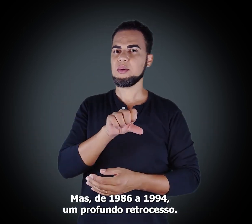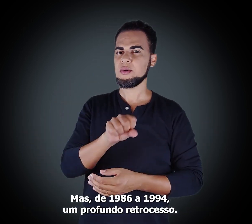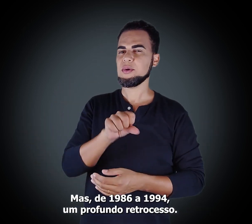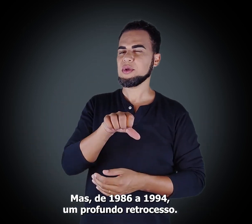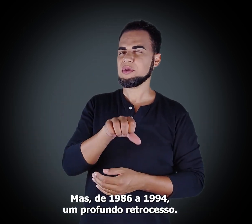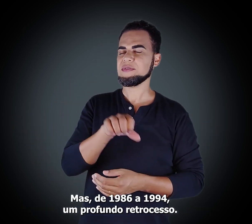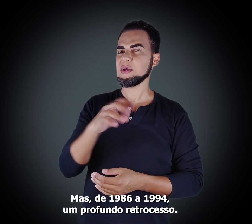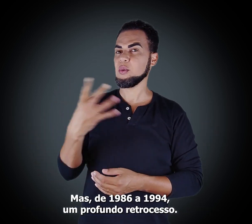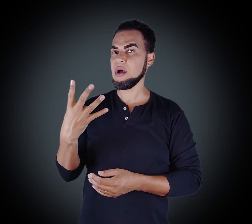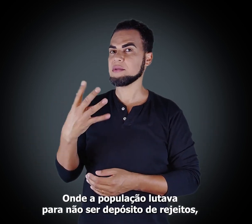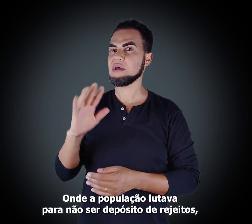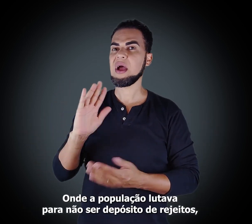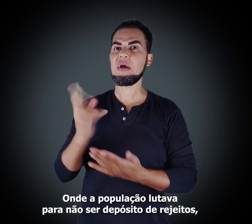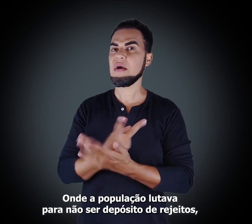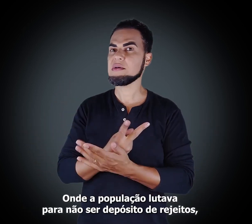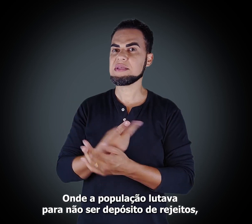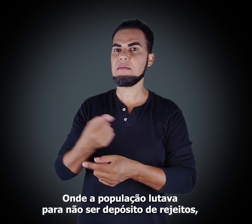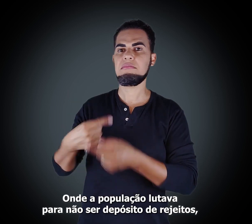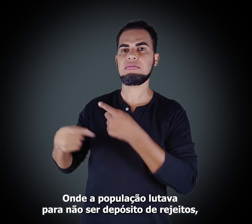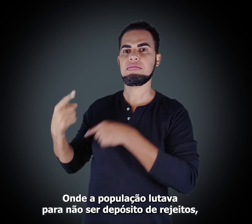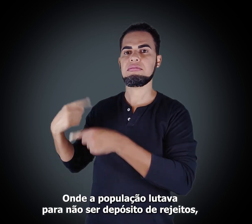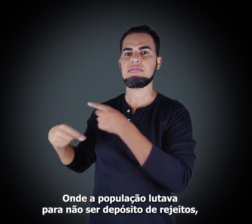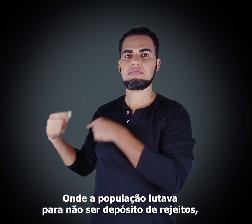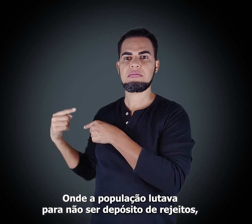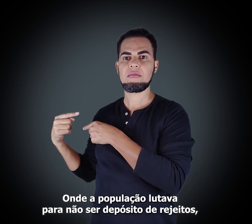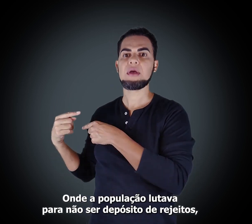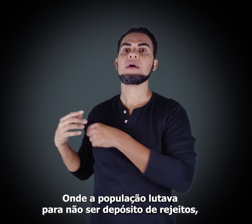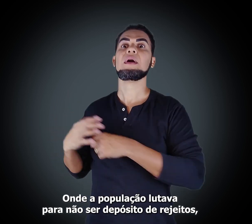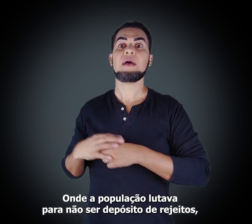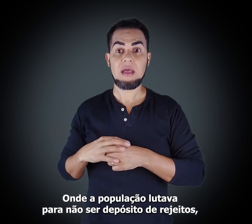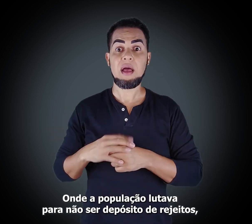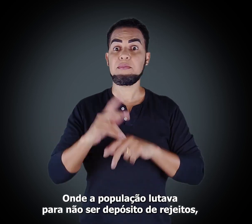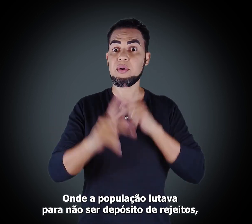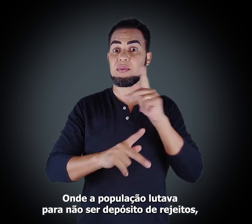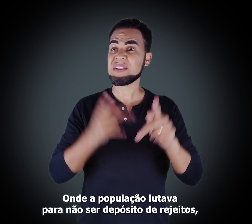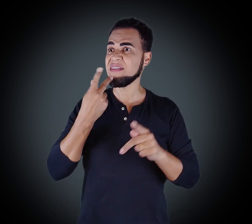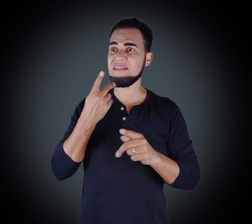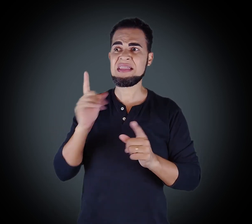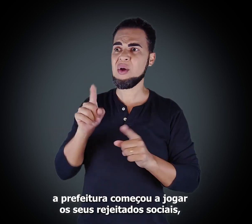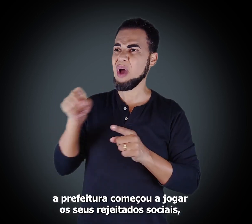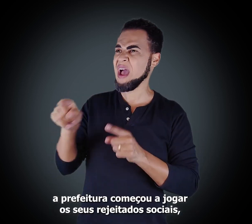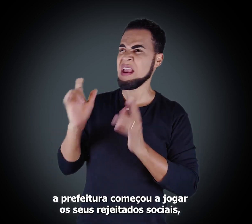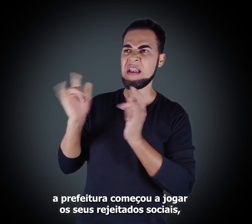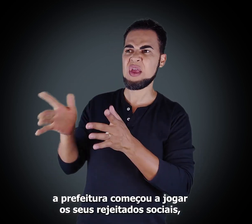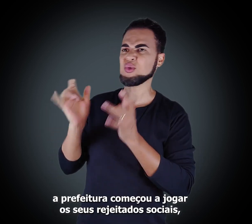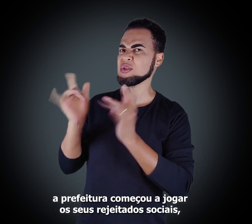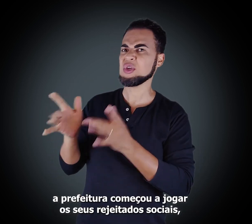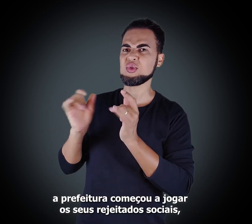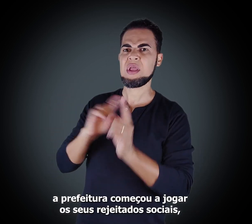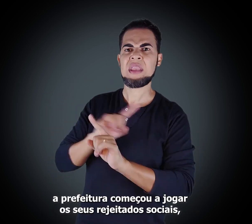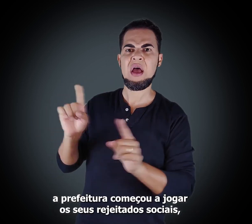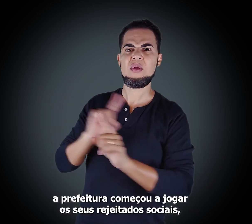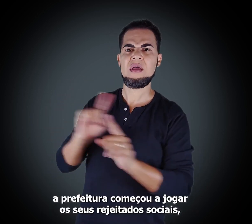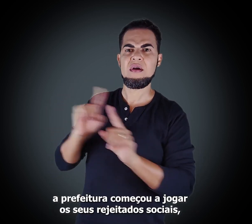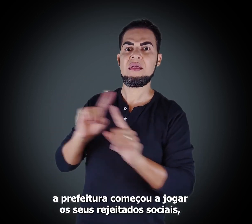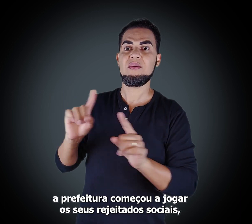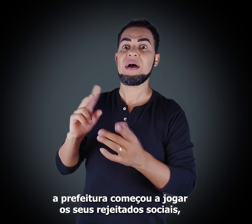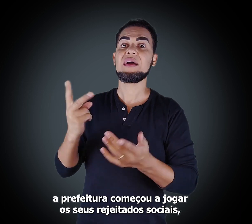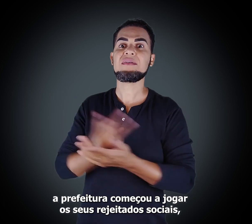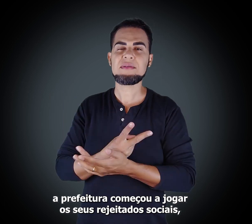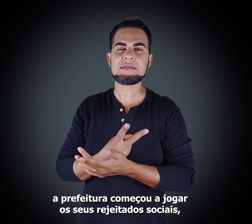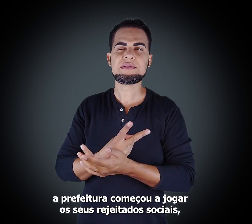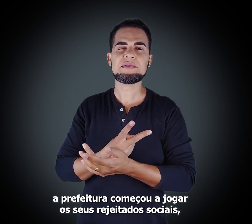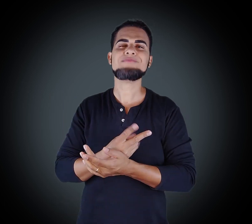profundo retrocesso, onde a população lutava para não ser depósito de rejeitos a prefeitura começou a jogar os seus